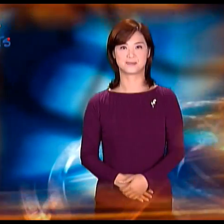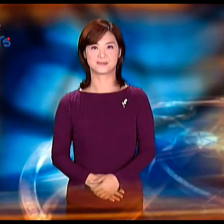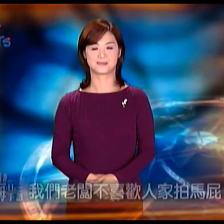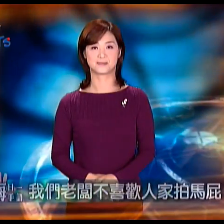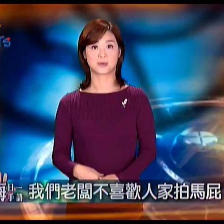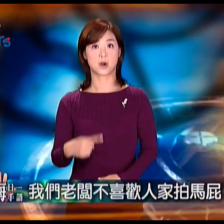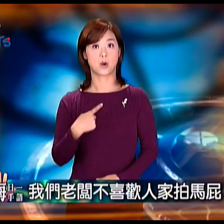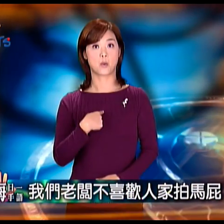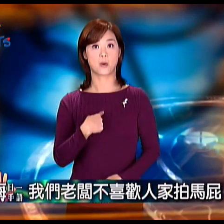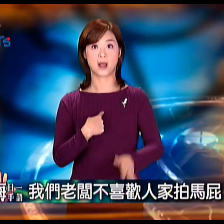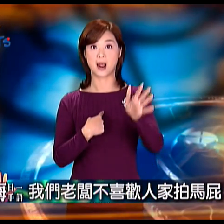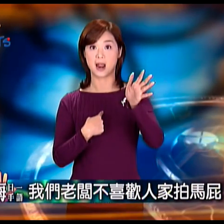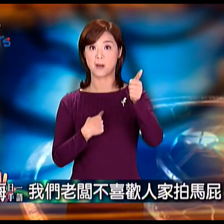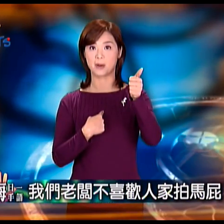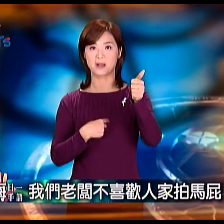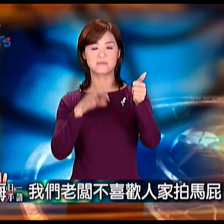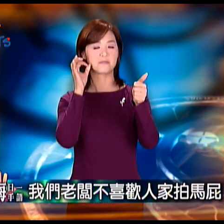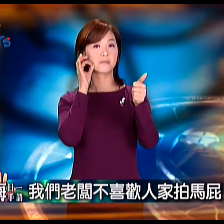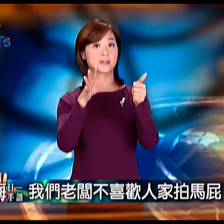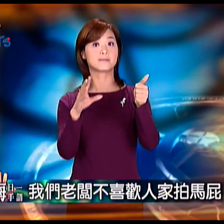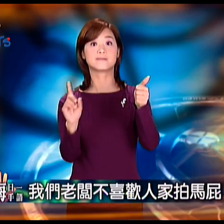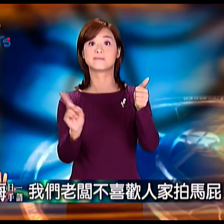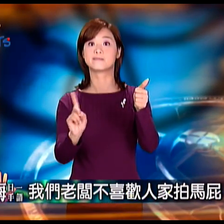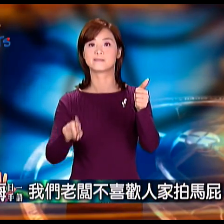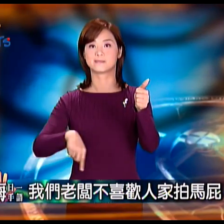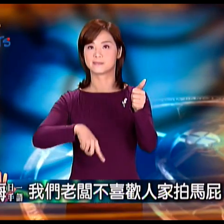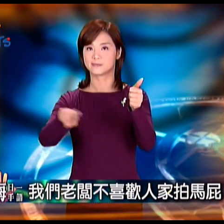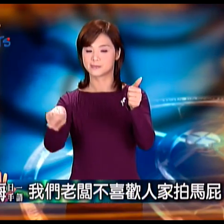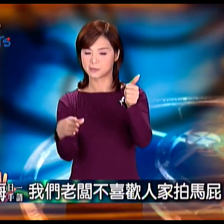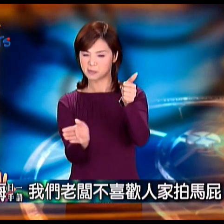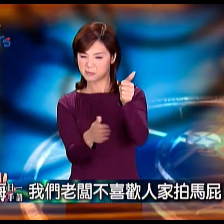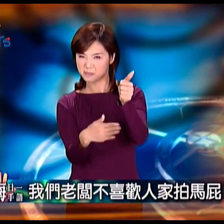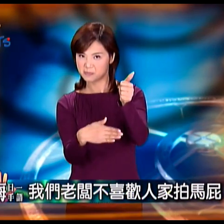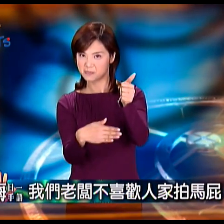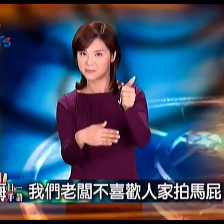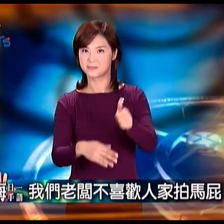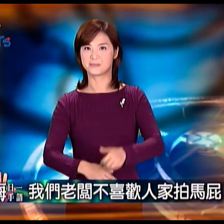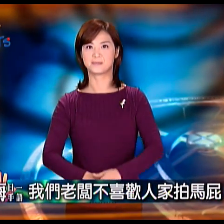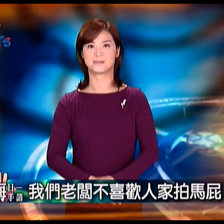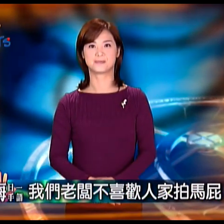我们老板不喜欢人家拍马屁。